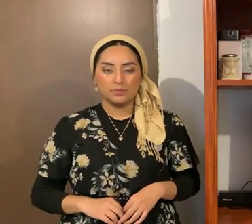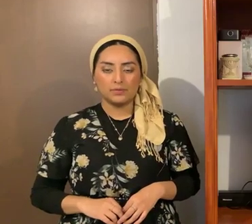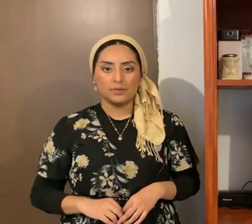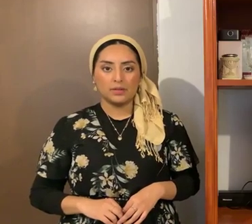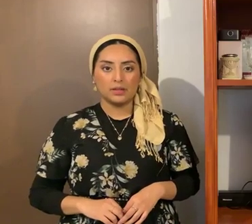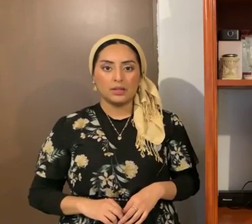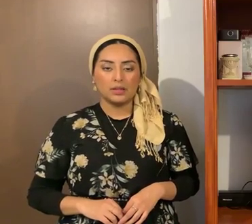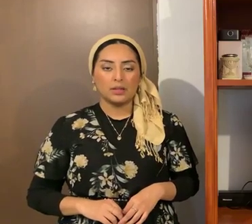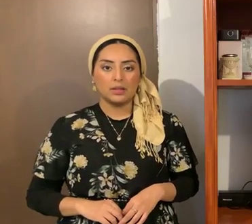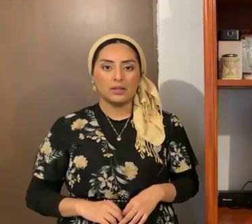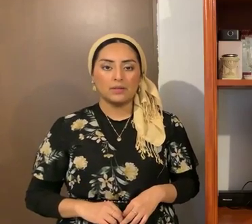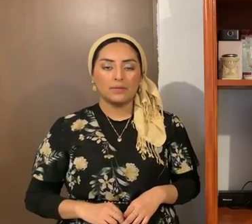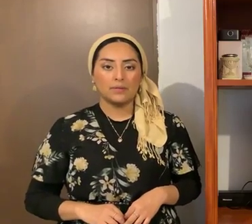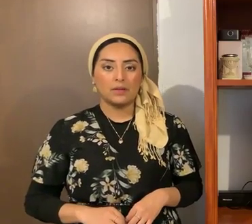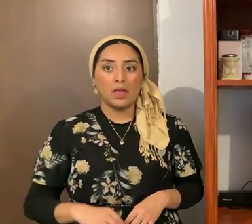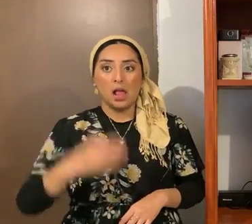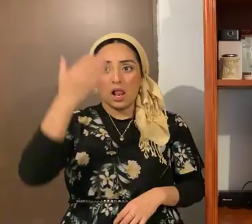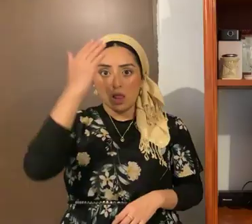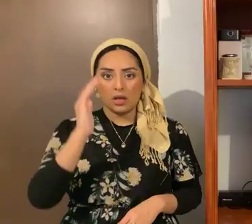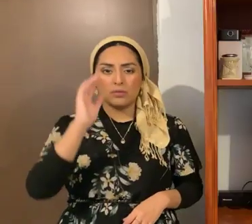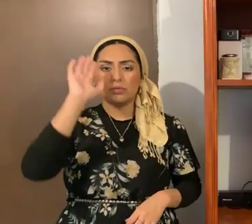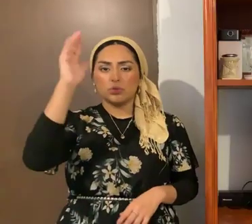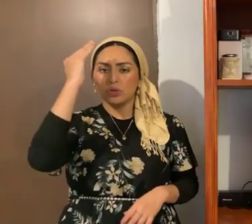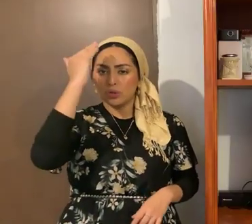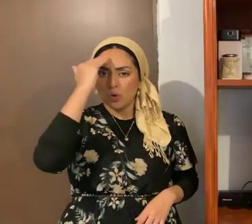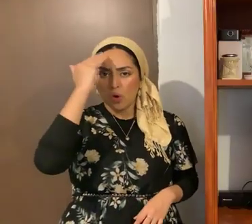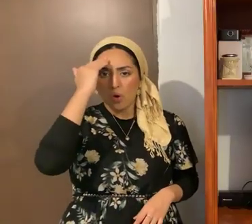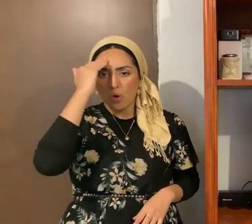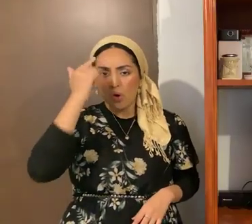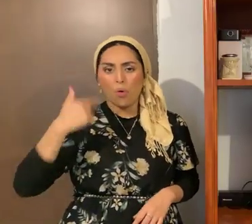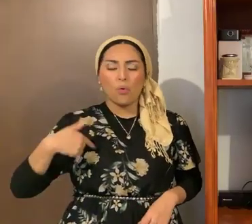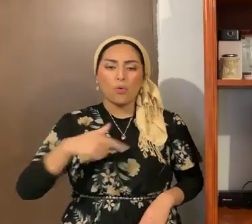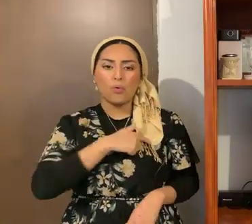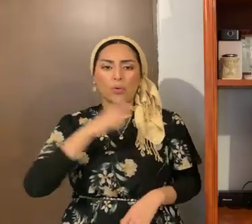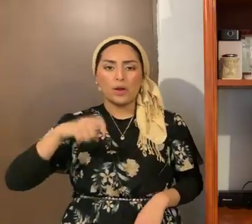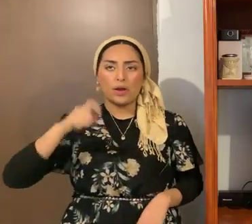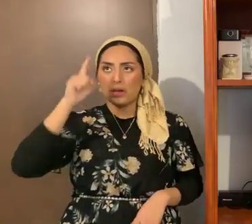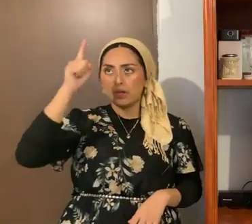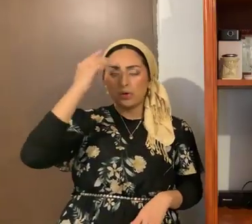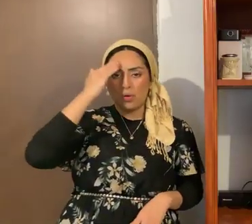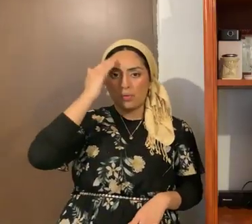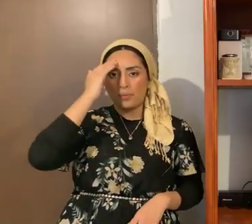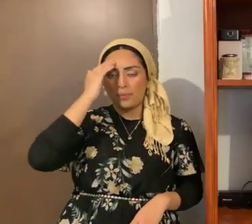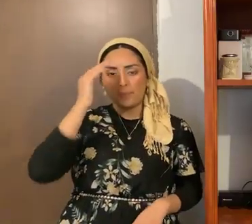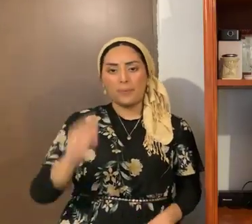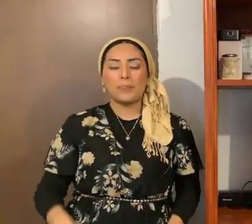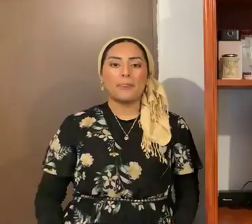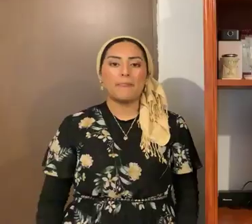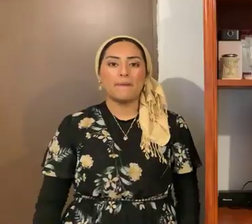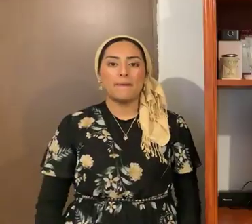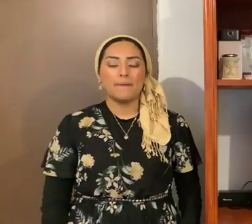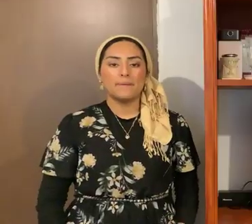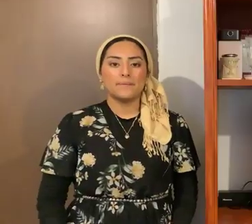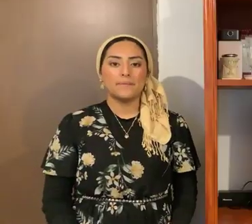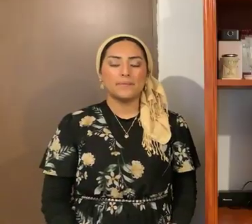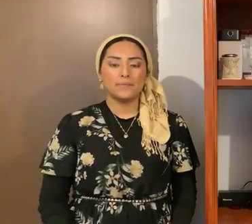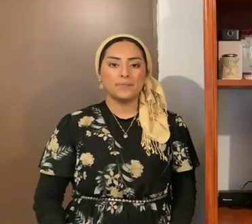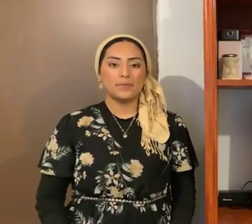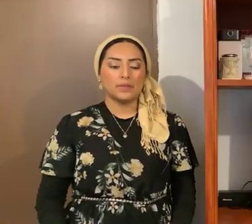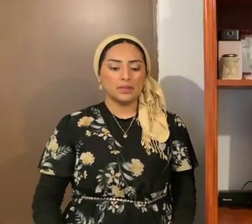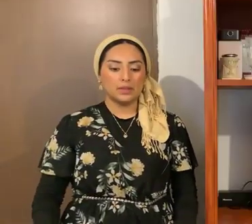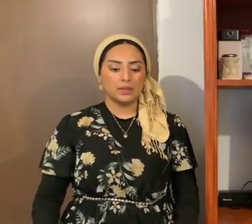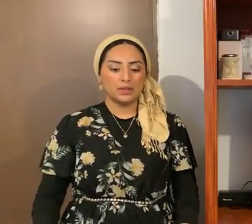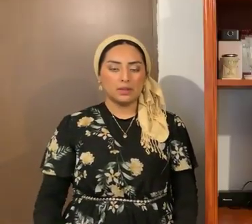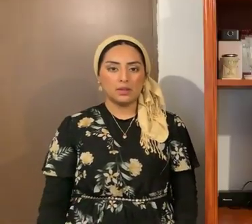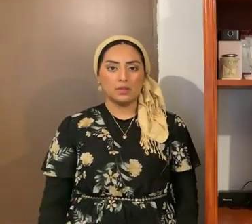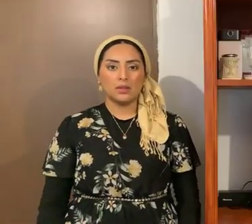A ver, Elohim sabe lo que necesita, lo que su pueblo necesita. ¿Lo anotaron así? Ahora, el 2 sería, ¿y